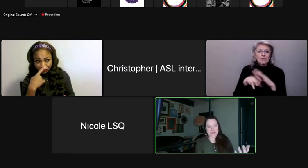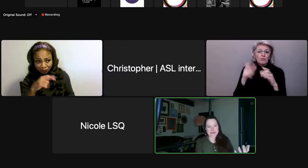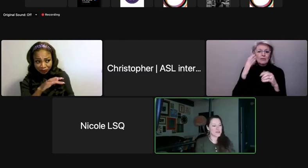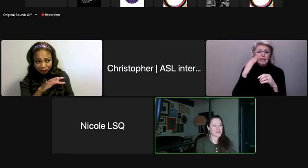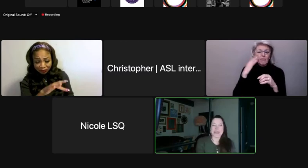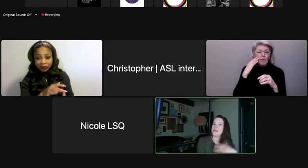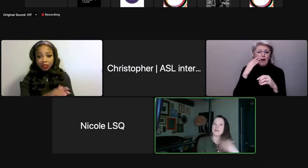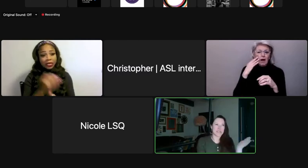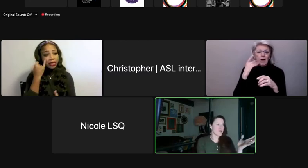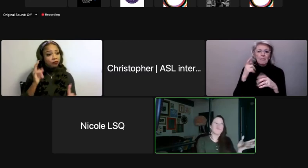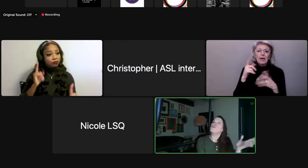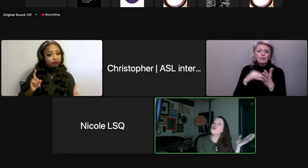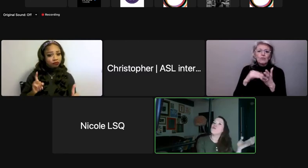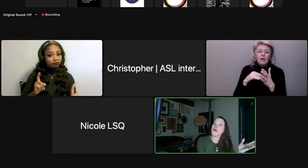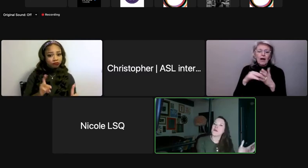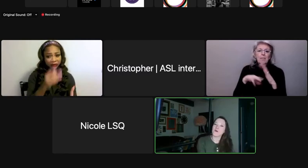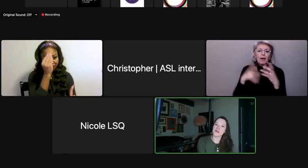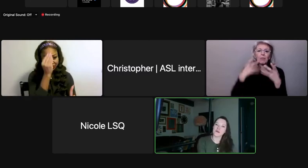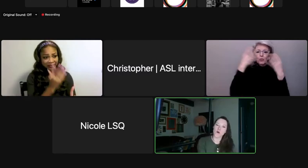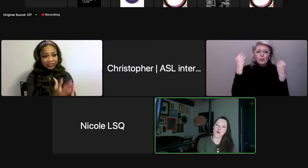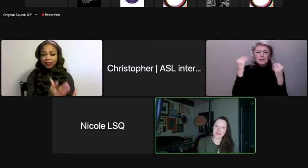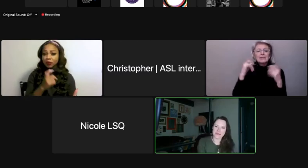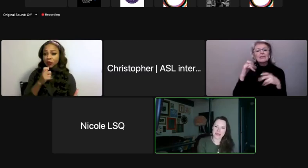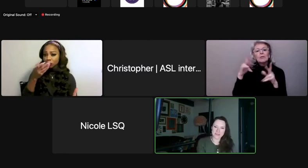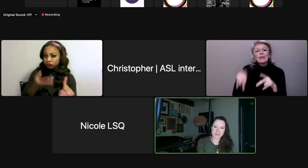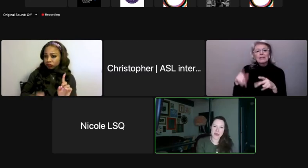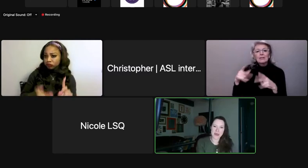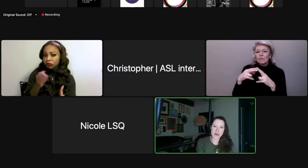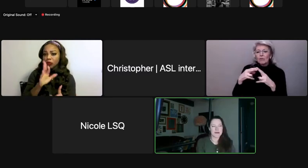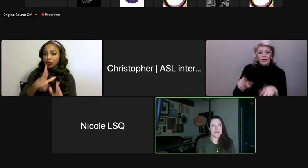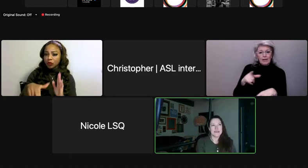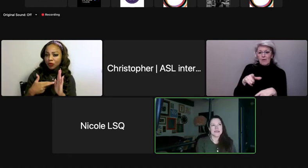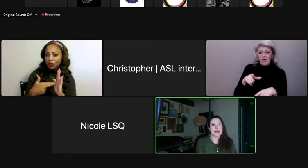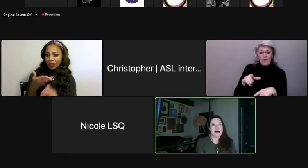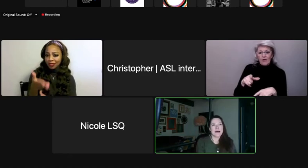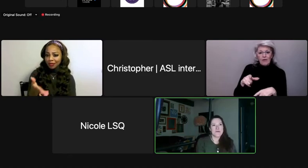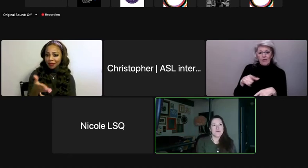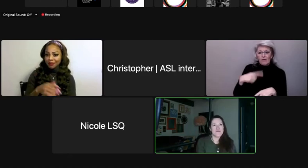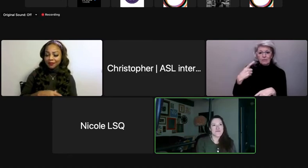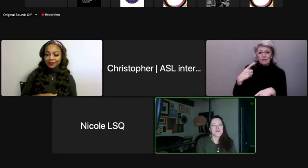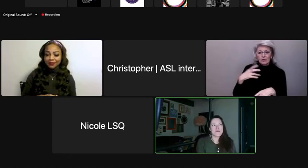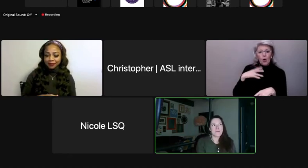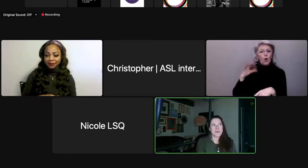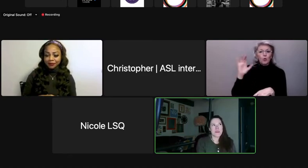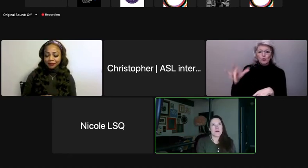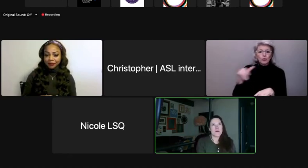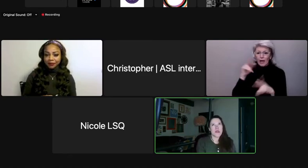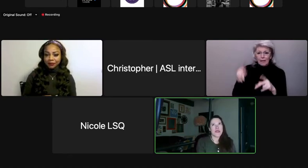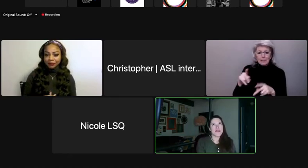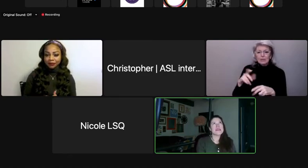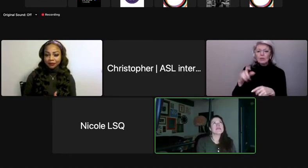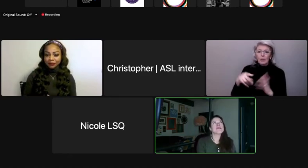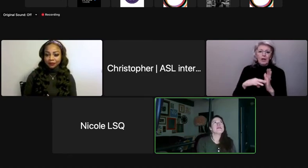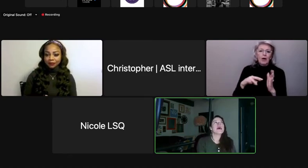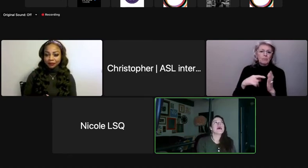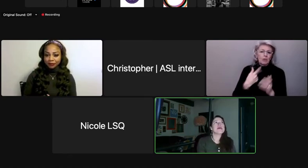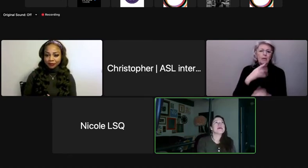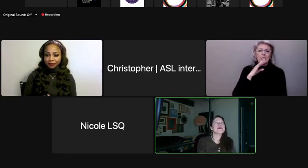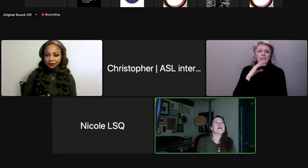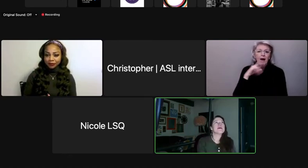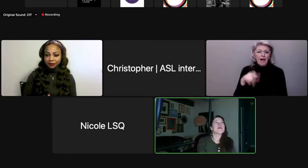base qu'on oublie par exemple quelqu'un que vous ne connaissez pas on ne touche pas à la personne on lui parle on lui